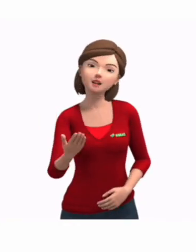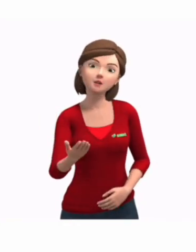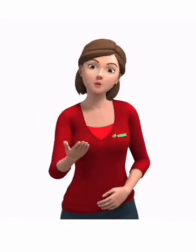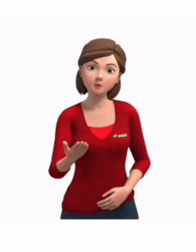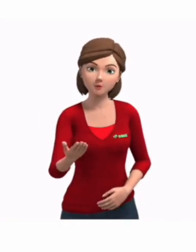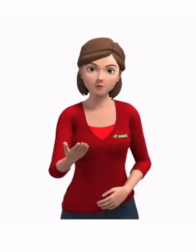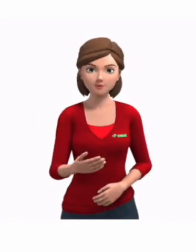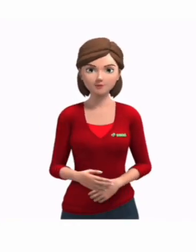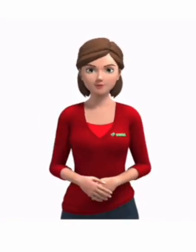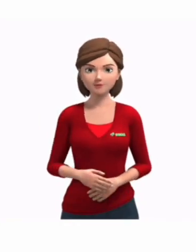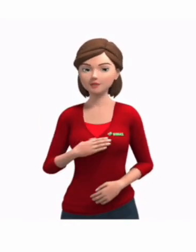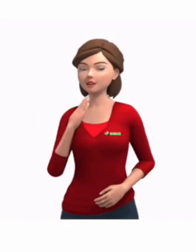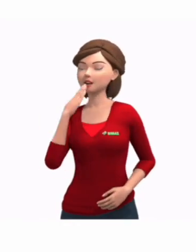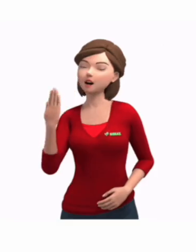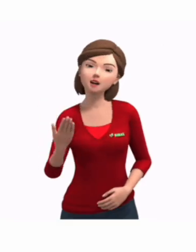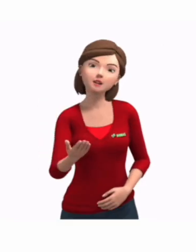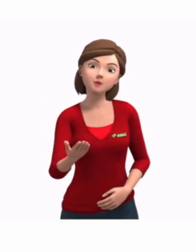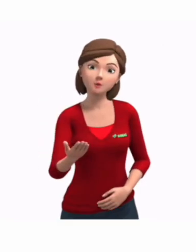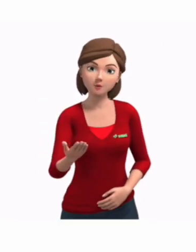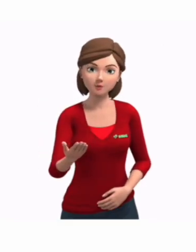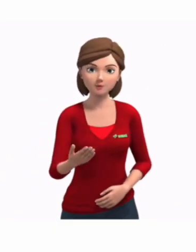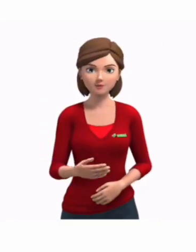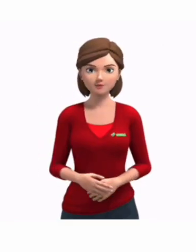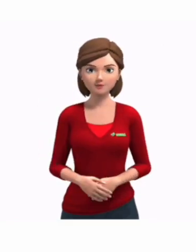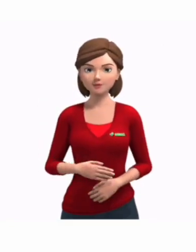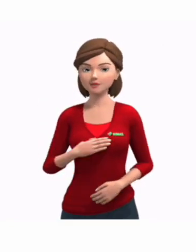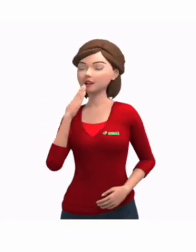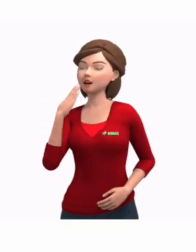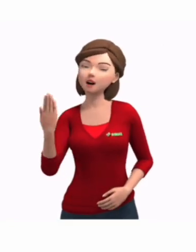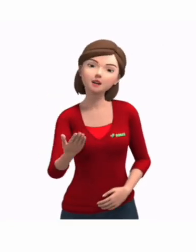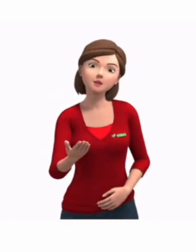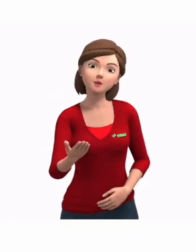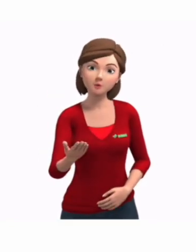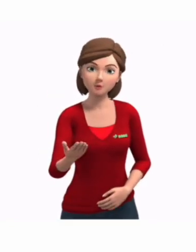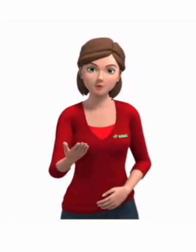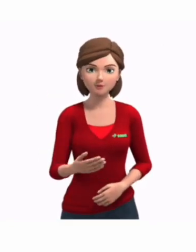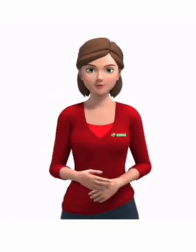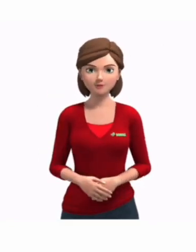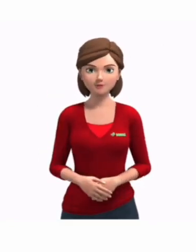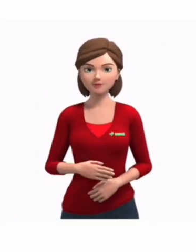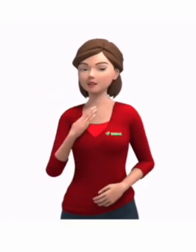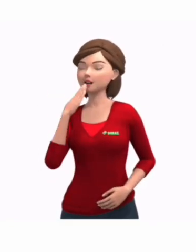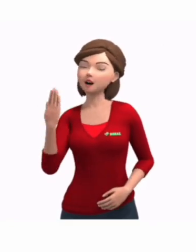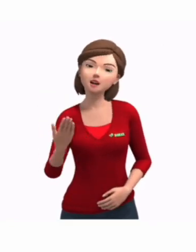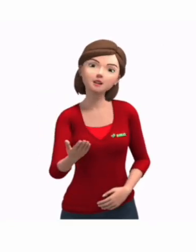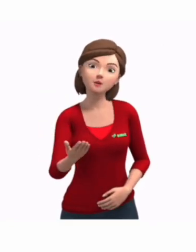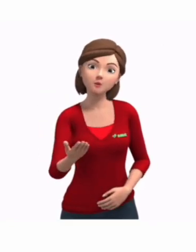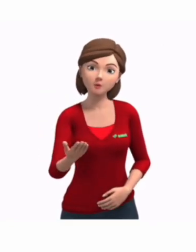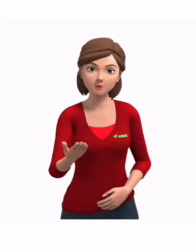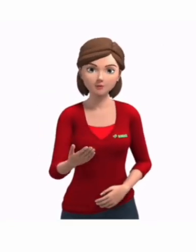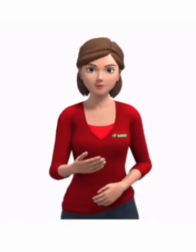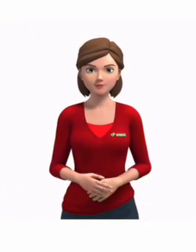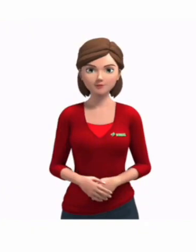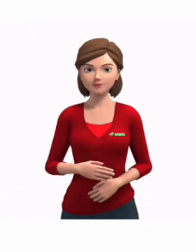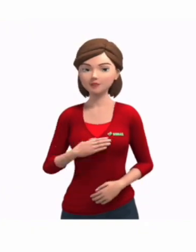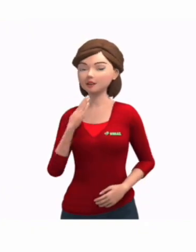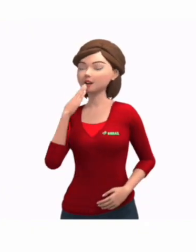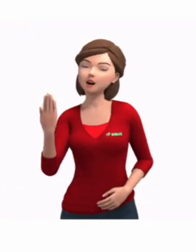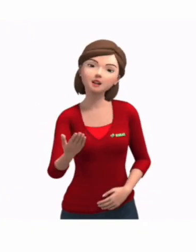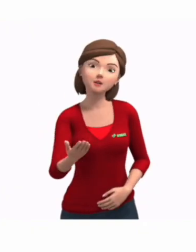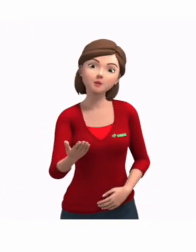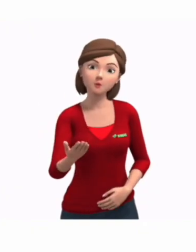pas comment ça fonctionne concrètement, mais je suis passionnée par le fait qu'on arrive à construire ce genre